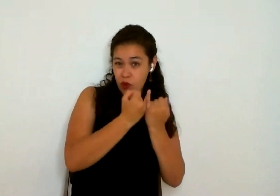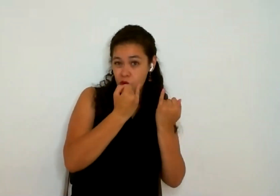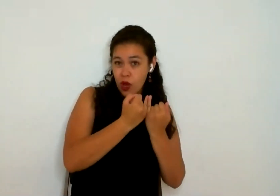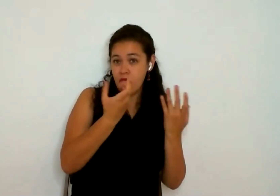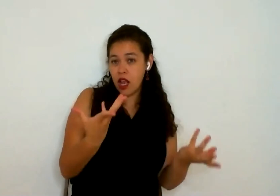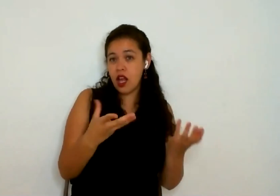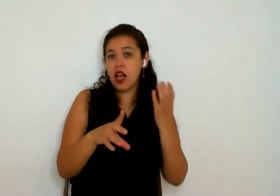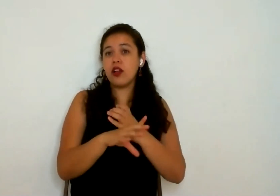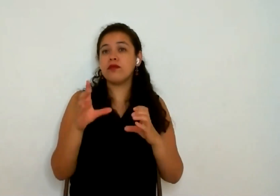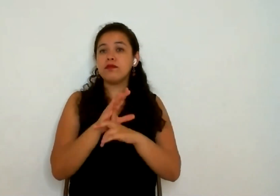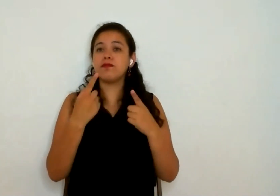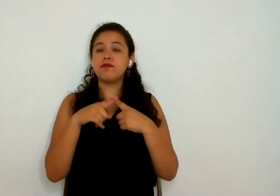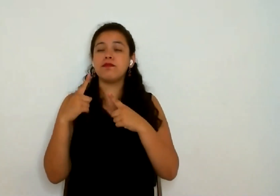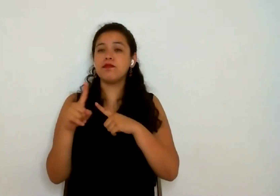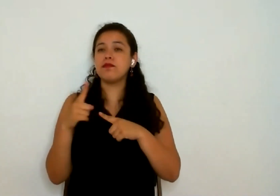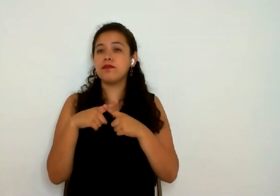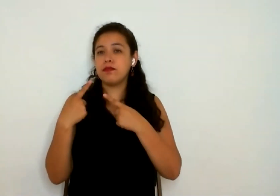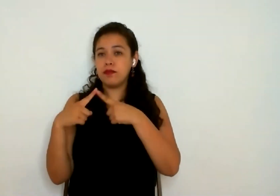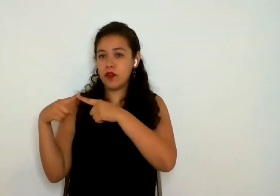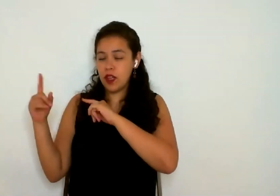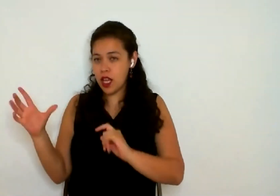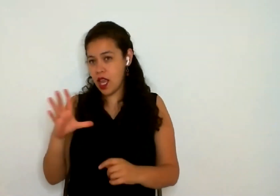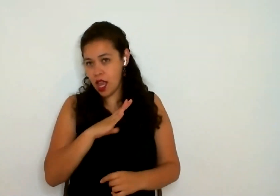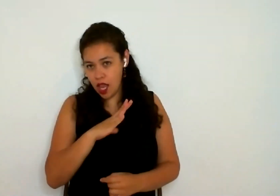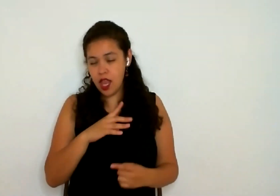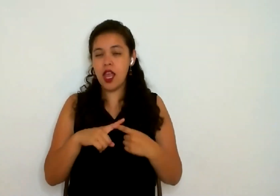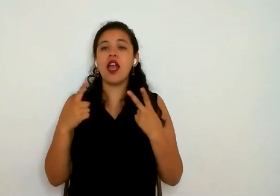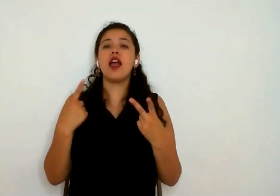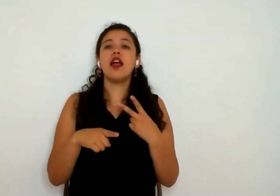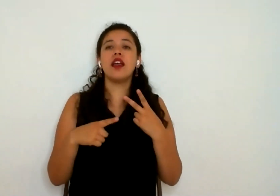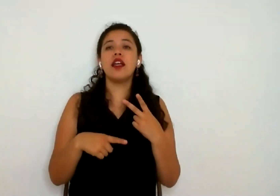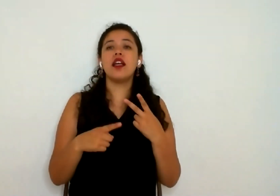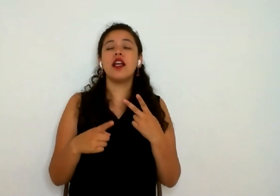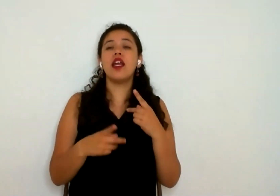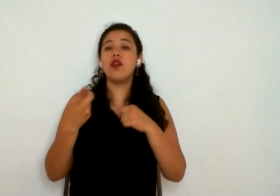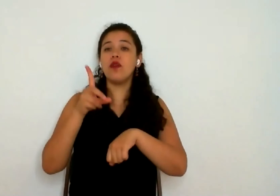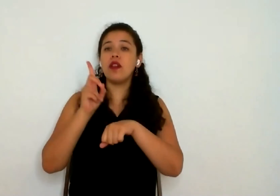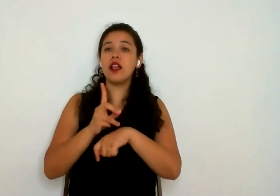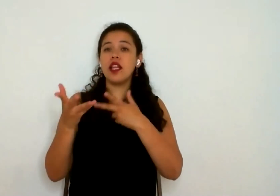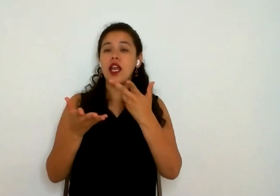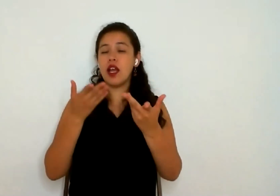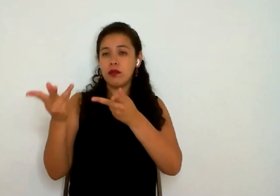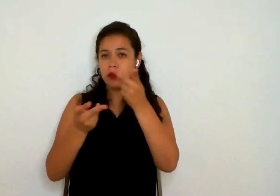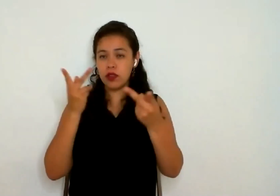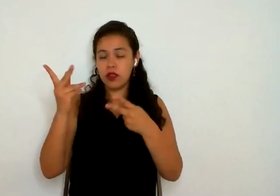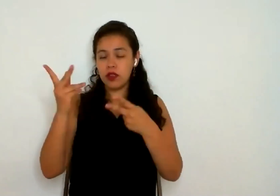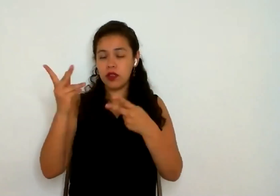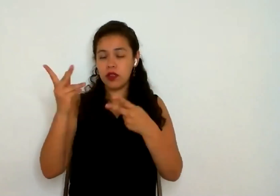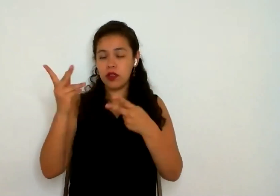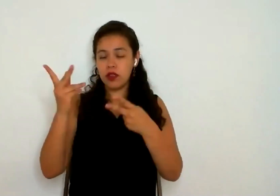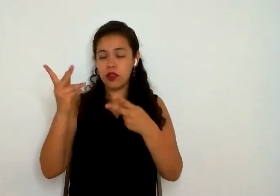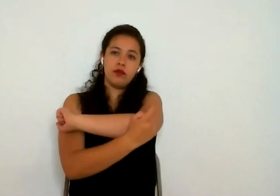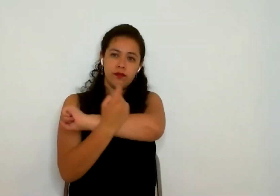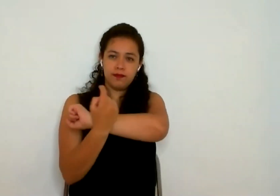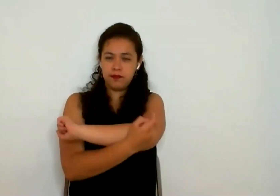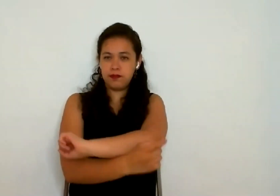que ver en cuantos estudios hacen al día lo tienen automatizado porque bueno